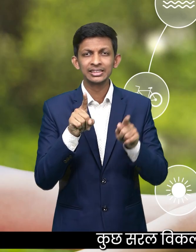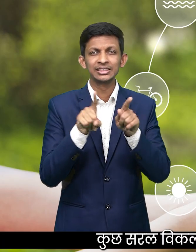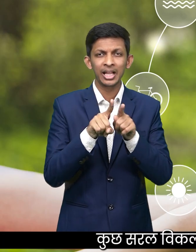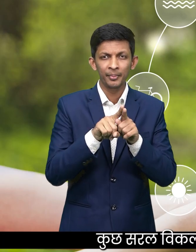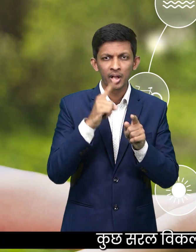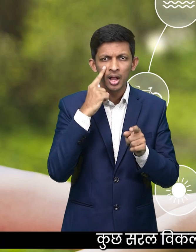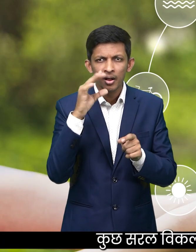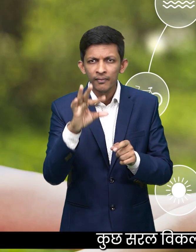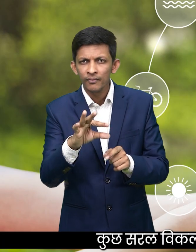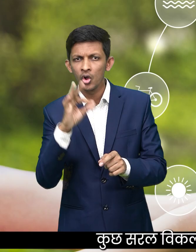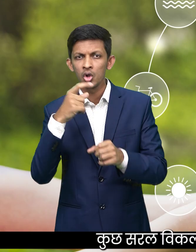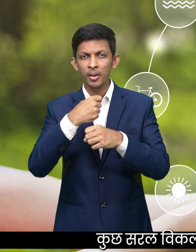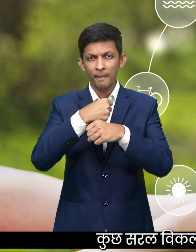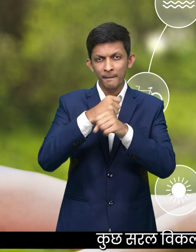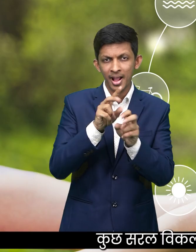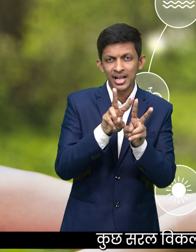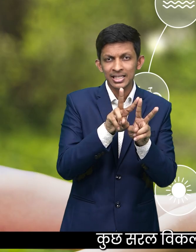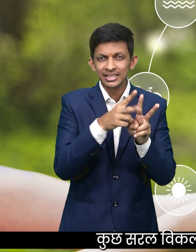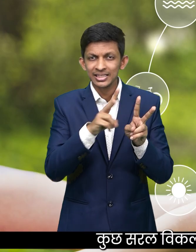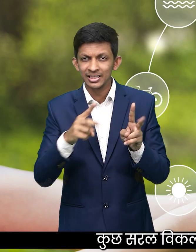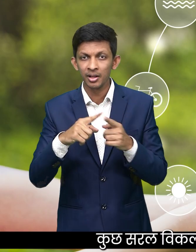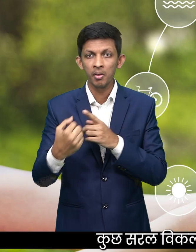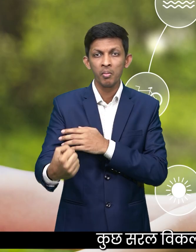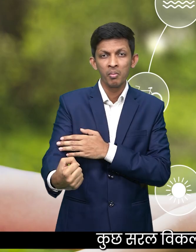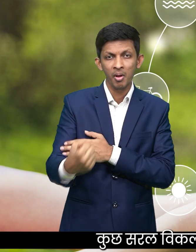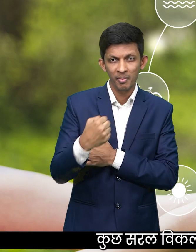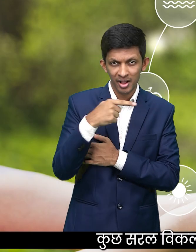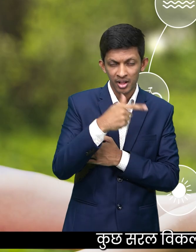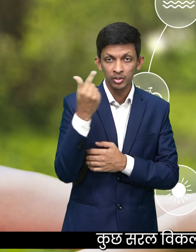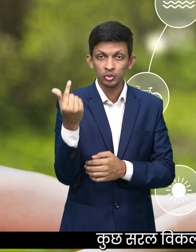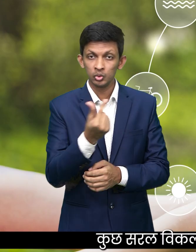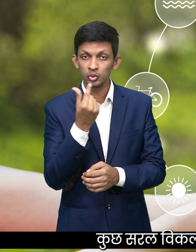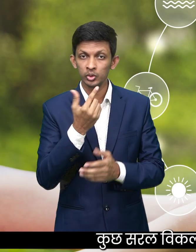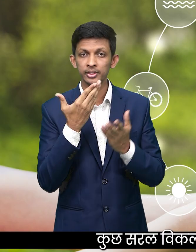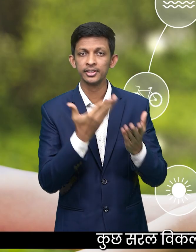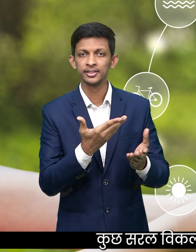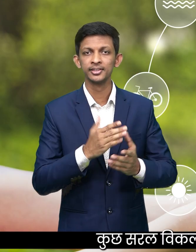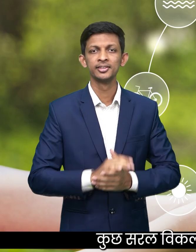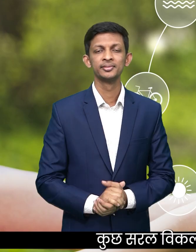कुछ सरल विकल्प हमारे ऊर्जा खपत नमूने में अंतर ला सकते हैं।